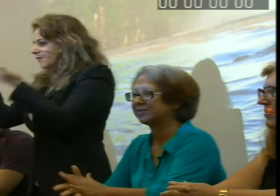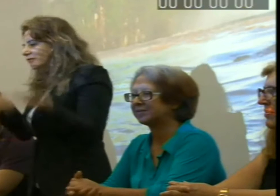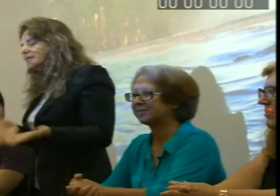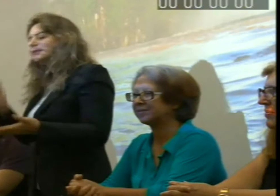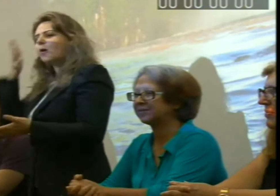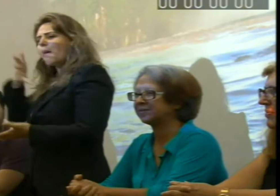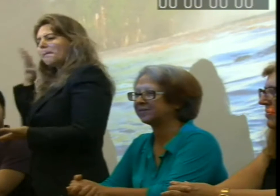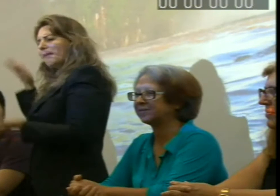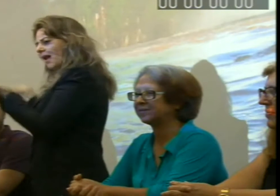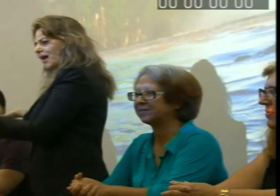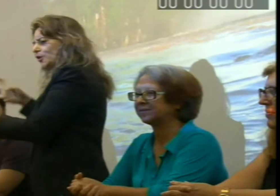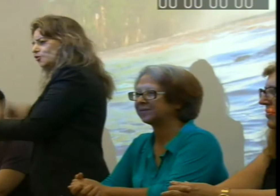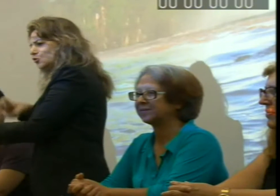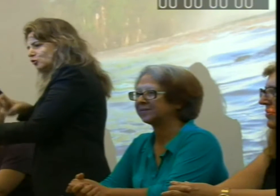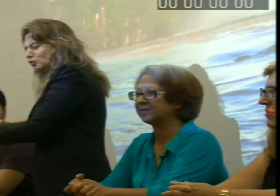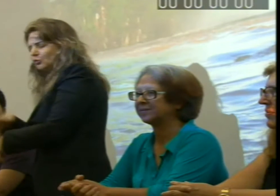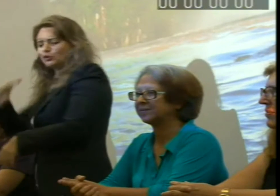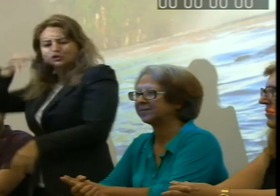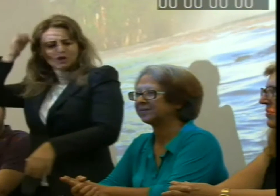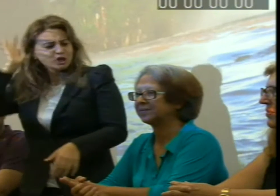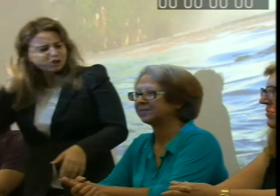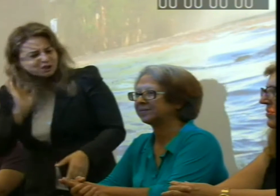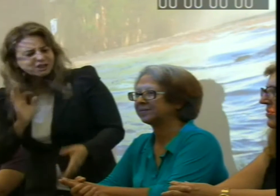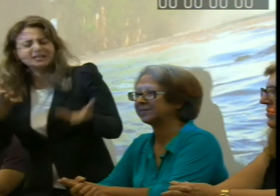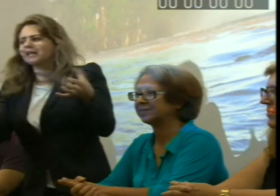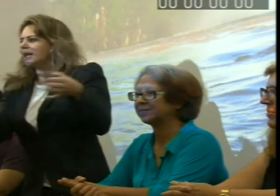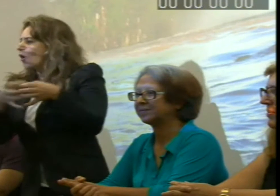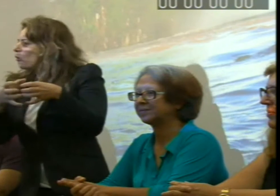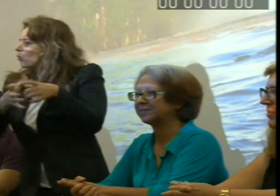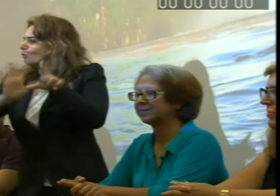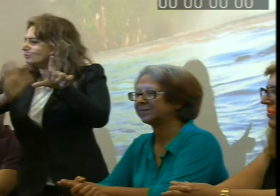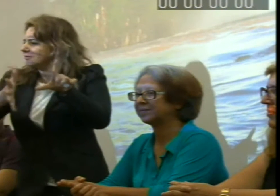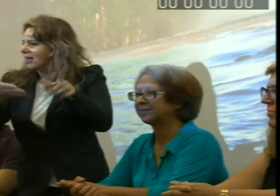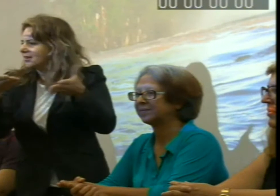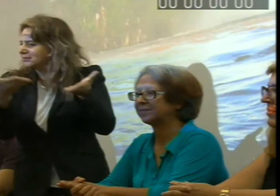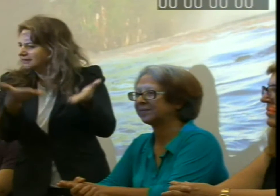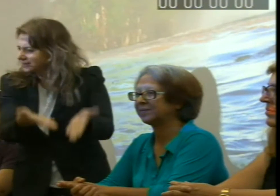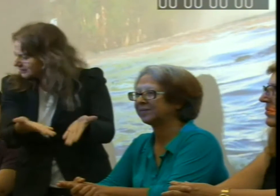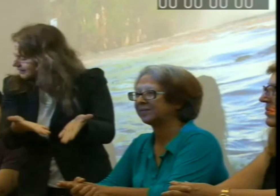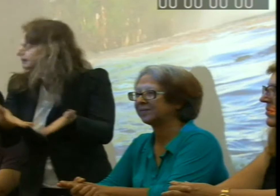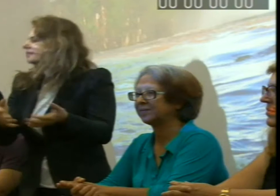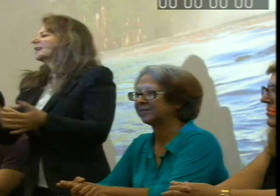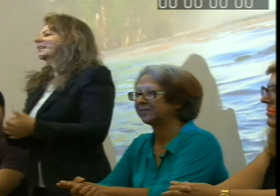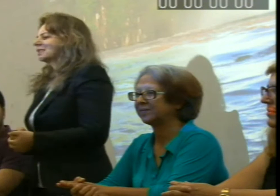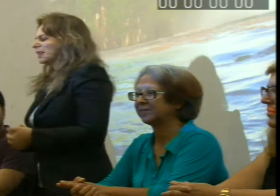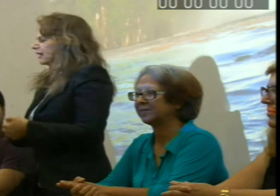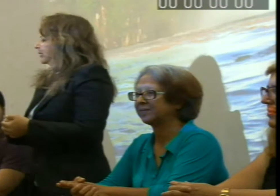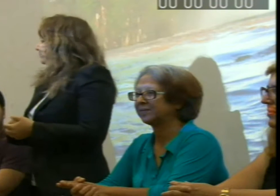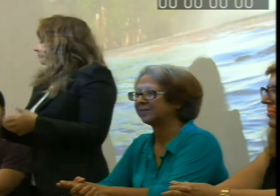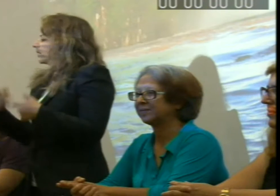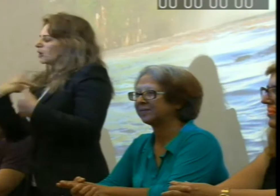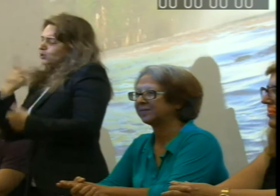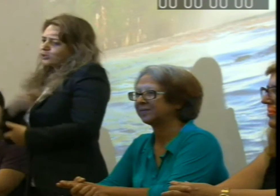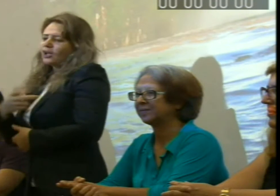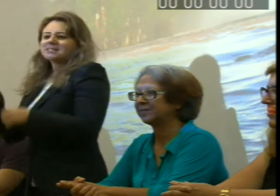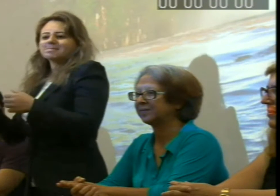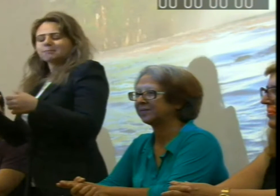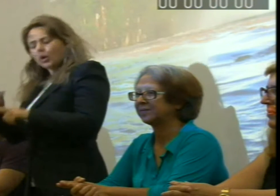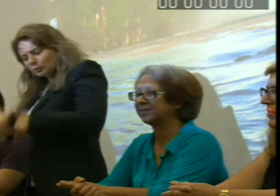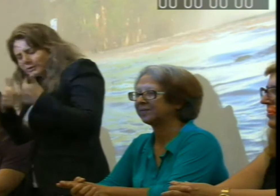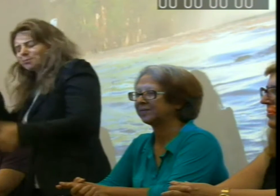nossa luta de trazer o palestrante José Júnior a chir representando o grupo de letras